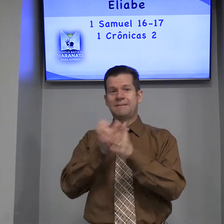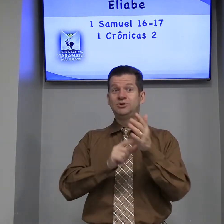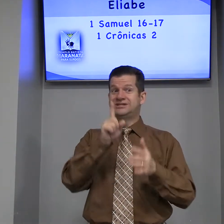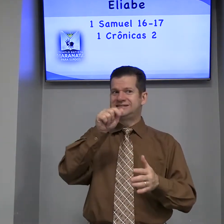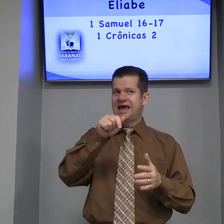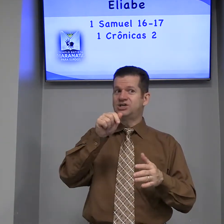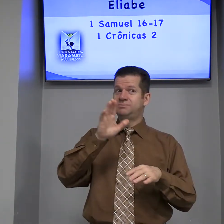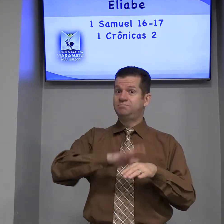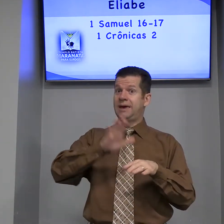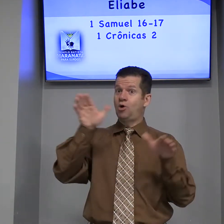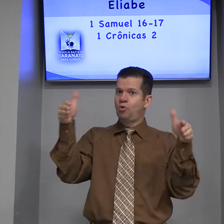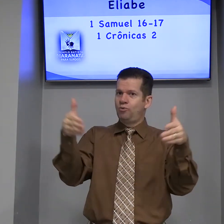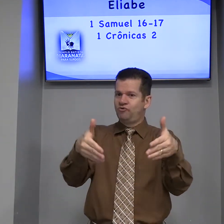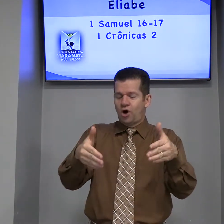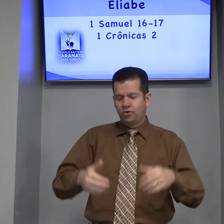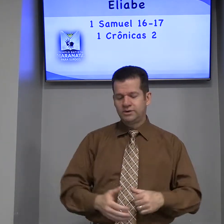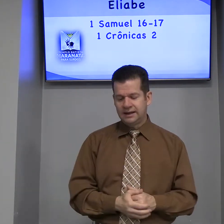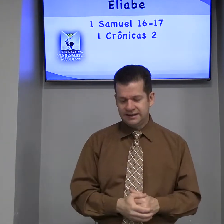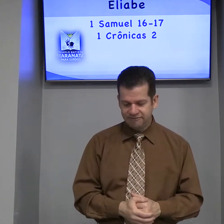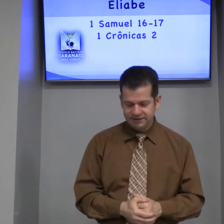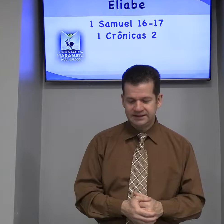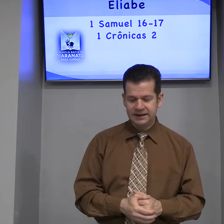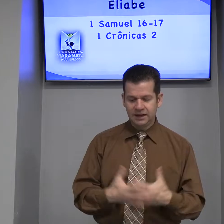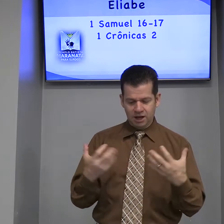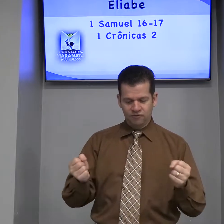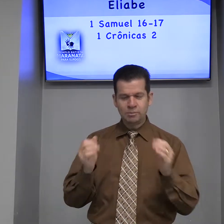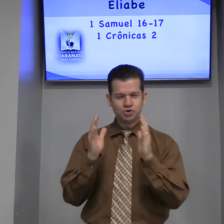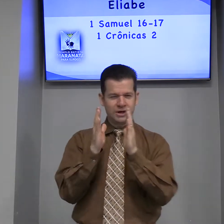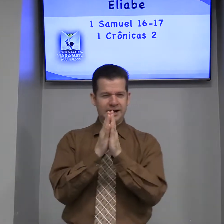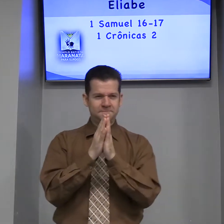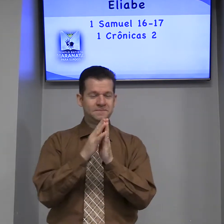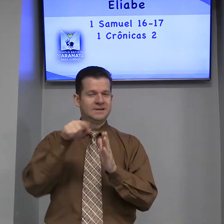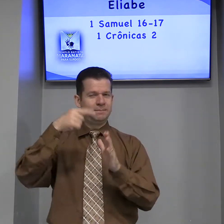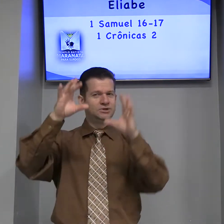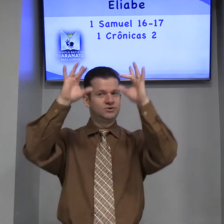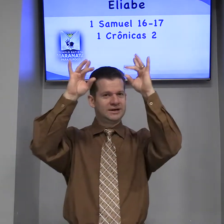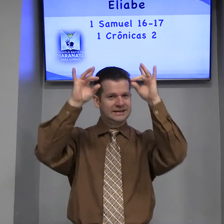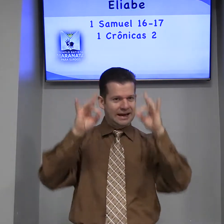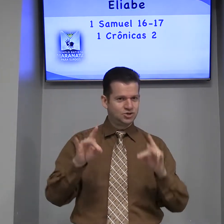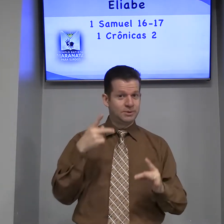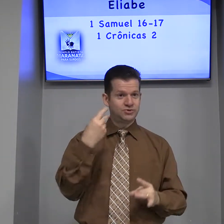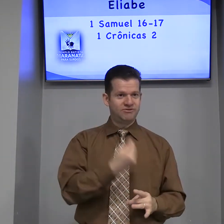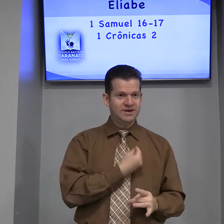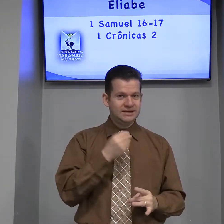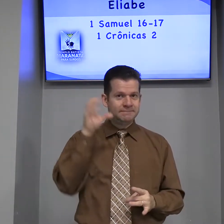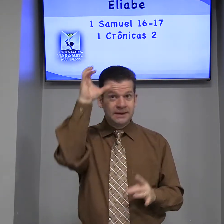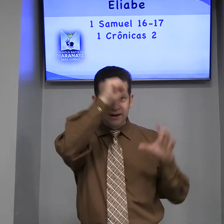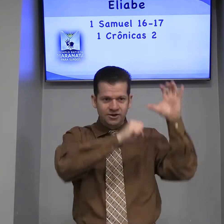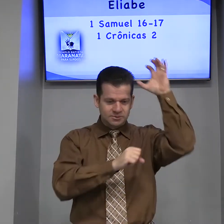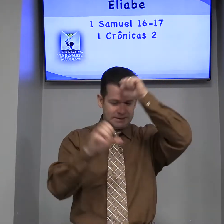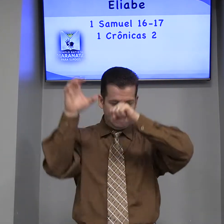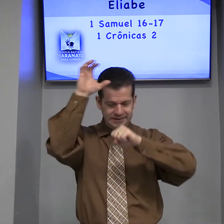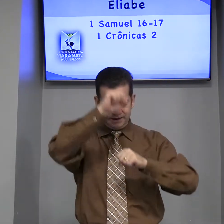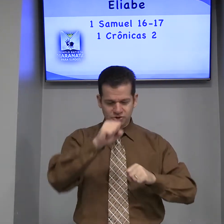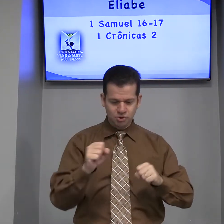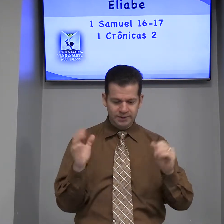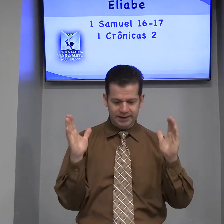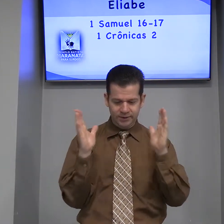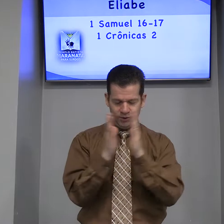capítulo 17, é o foco da vida dele. Vamos orar? Depois vou dar detalhes sobre sua vida, nós vamos aprender sobre ele.